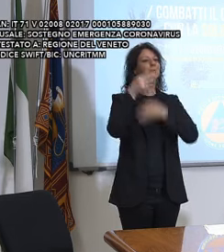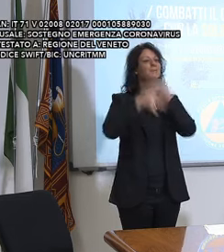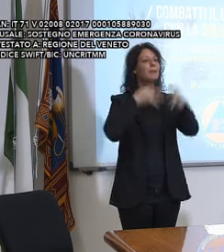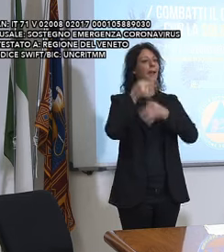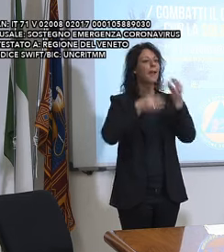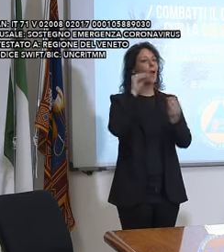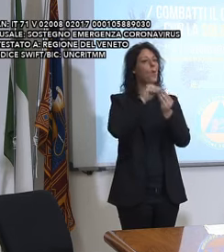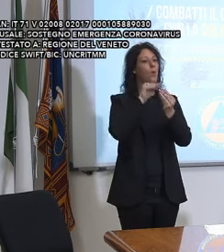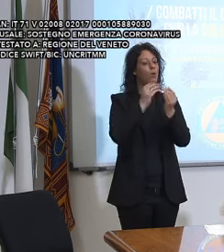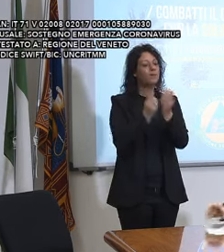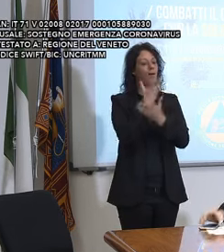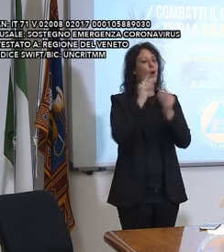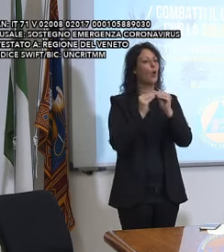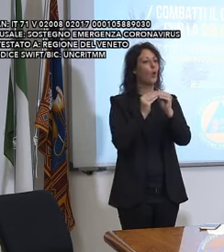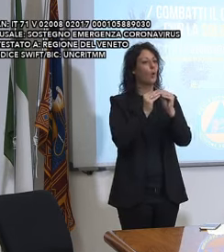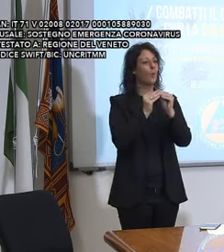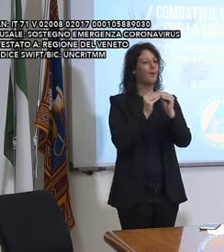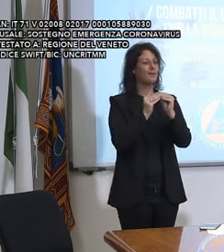Siamo youtuber.